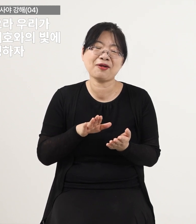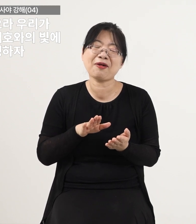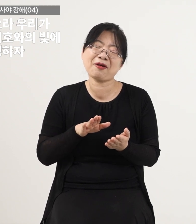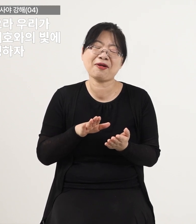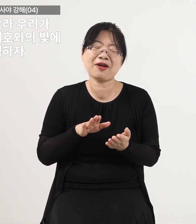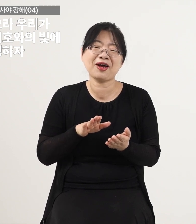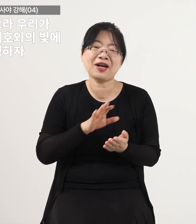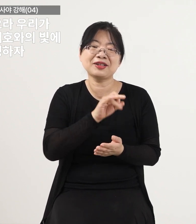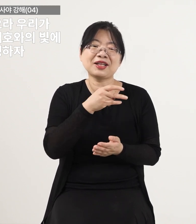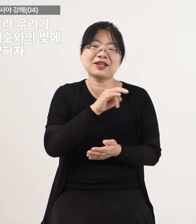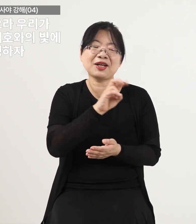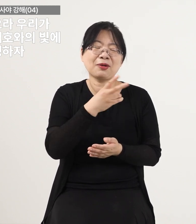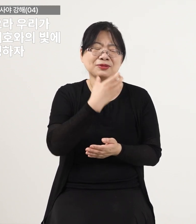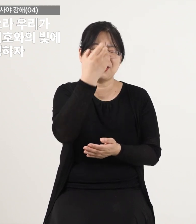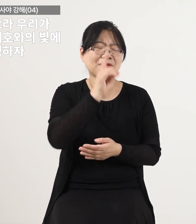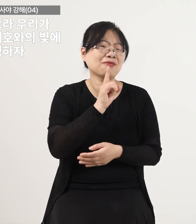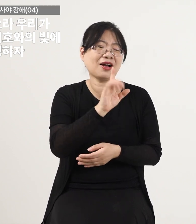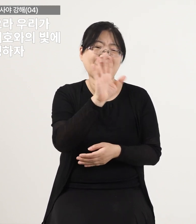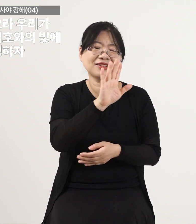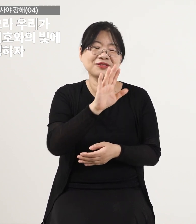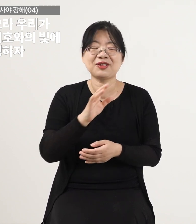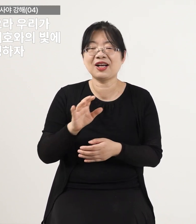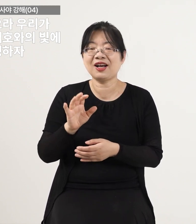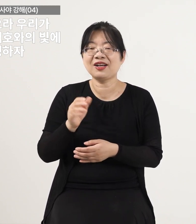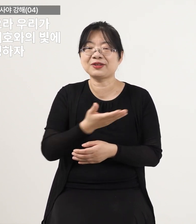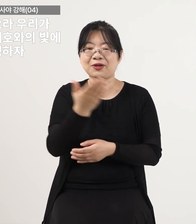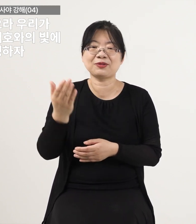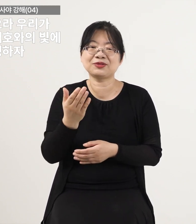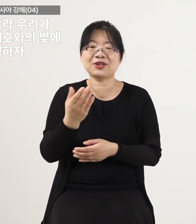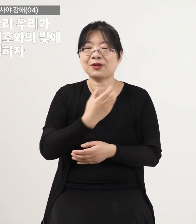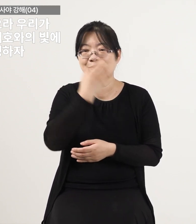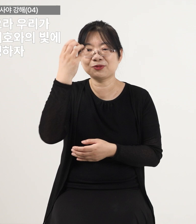여러분들의 비전으로 삼는 복이 있기를 바랍니다.